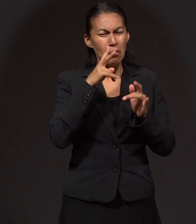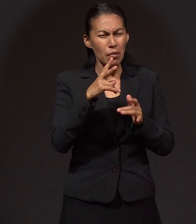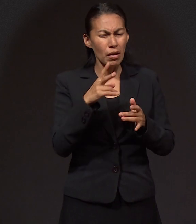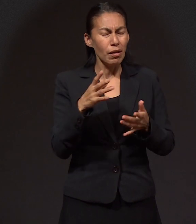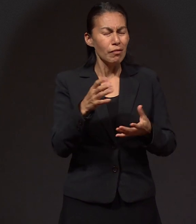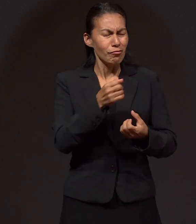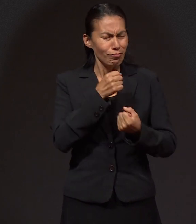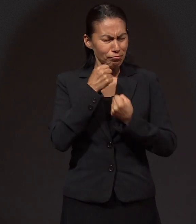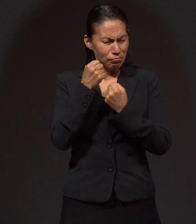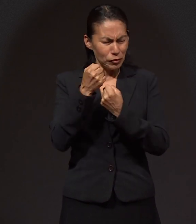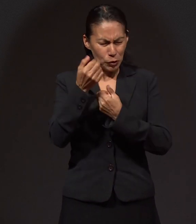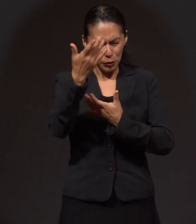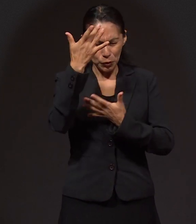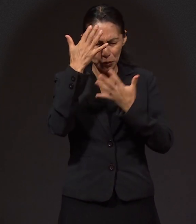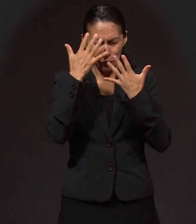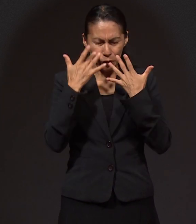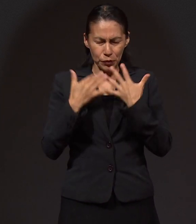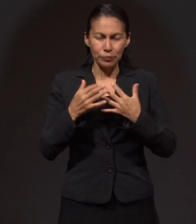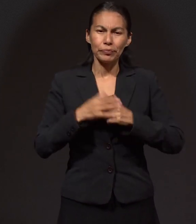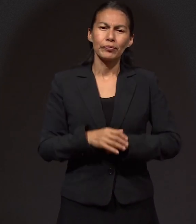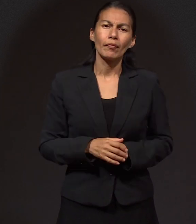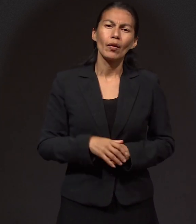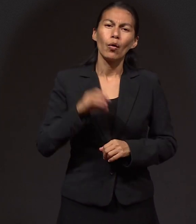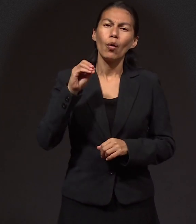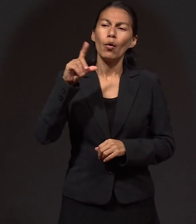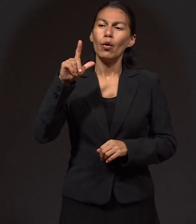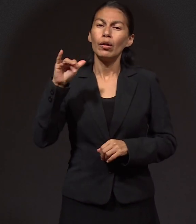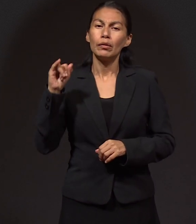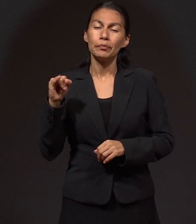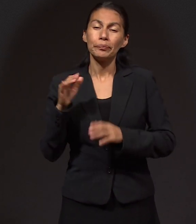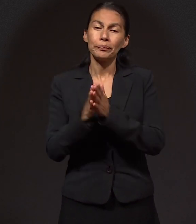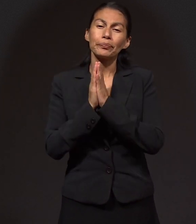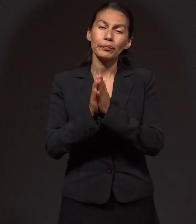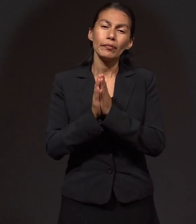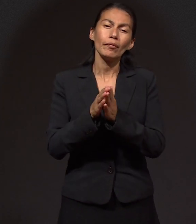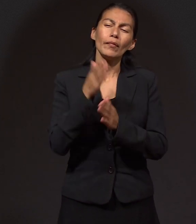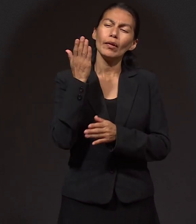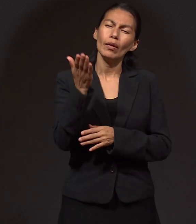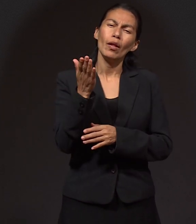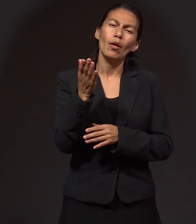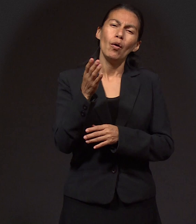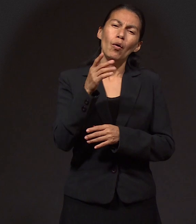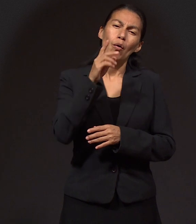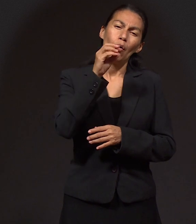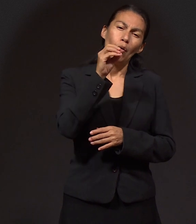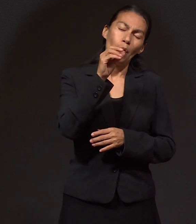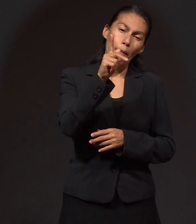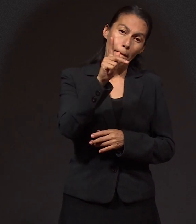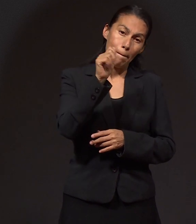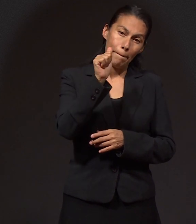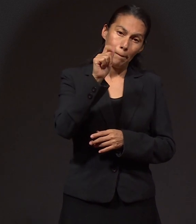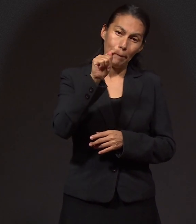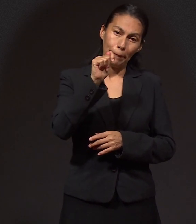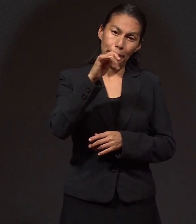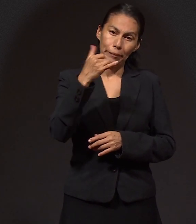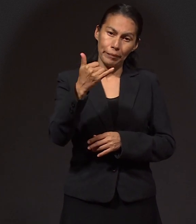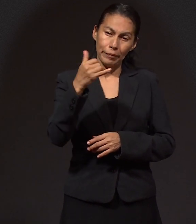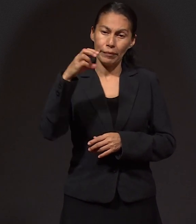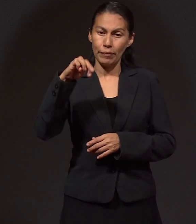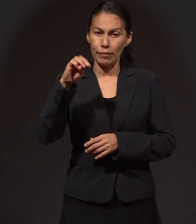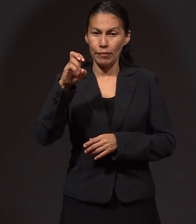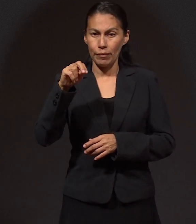repetición de este programa y puedan fortalecerse. Fortalecerse fue. Oli, pido que se incluyan en sus oraciones a Patti